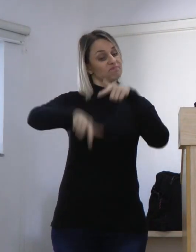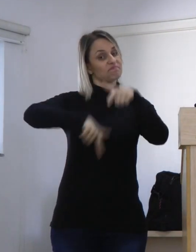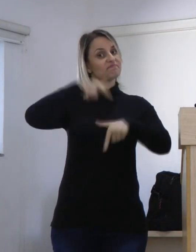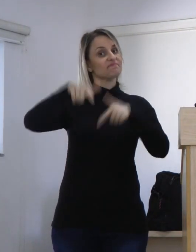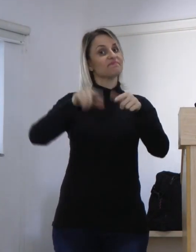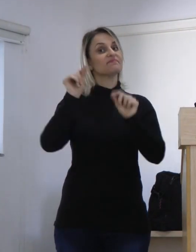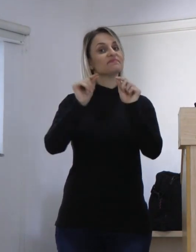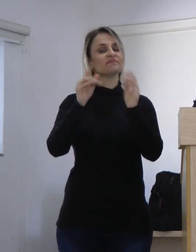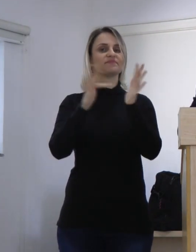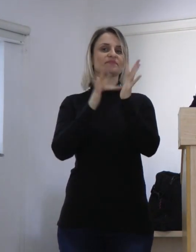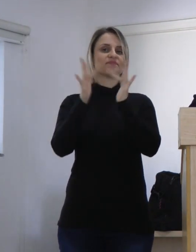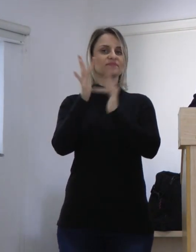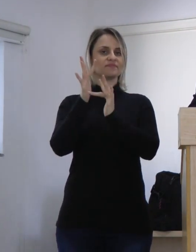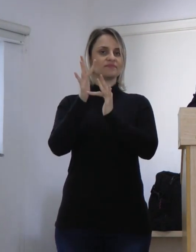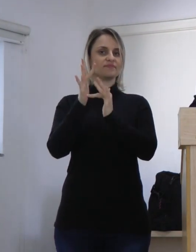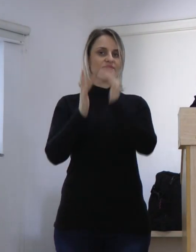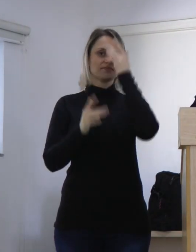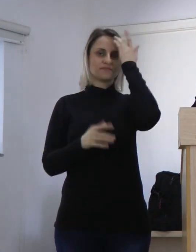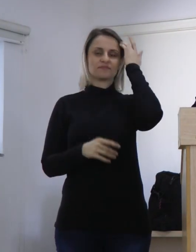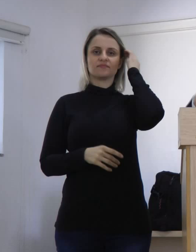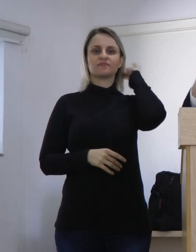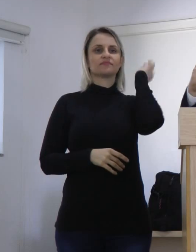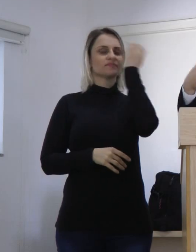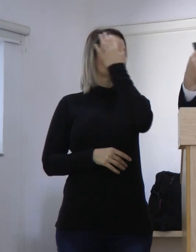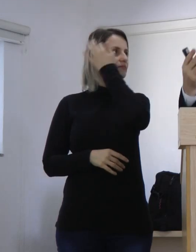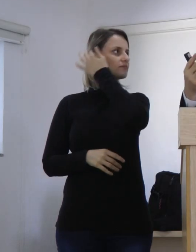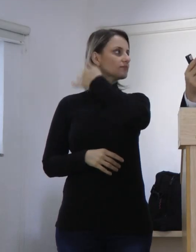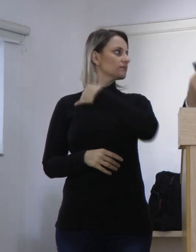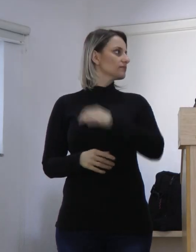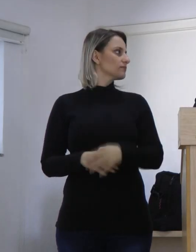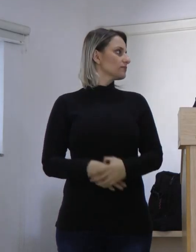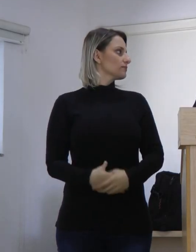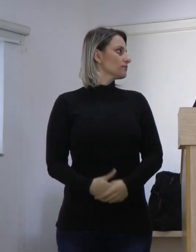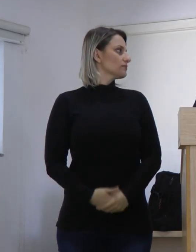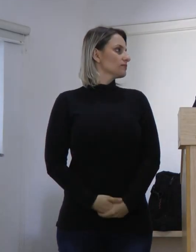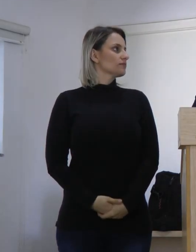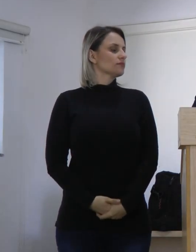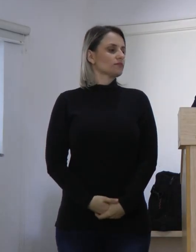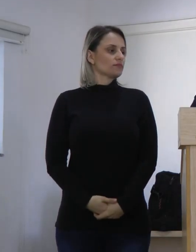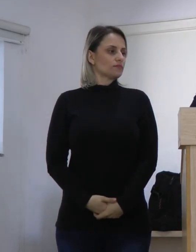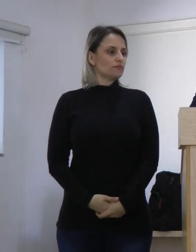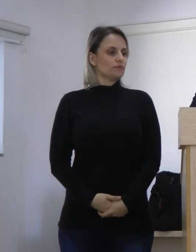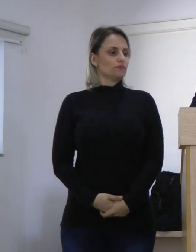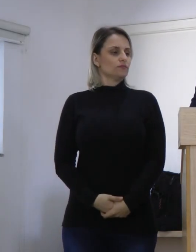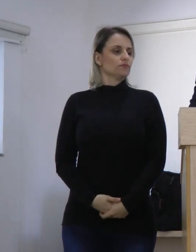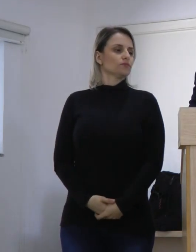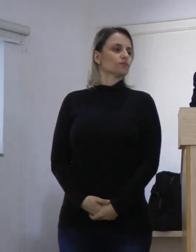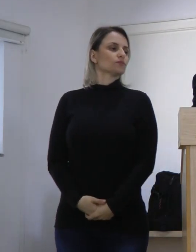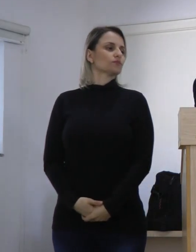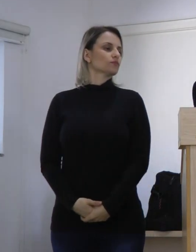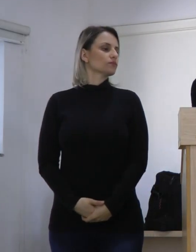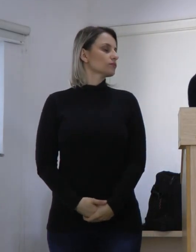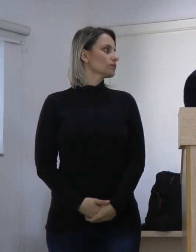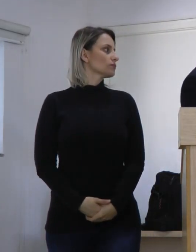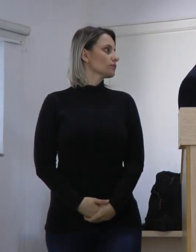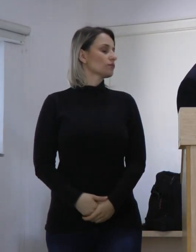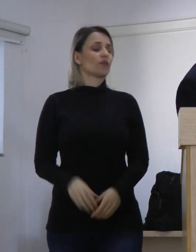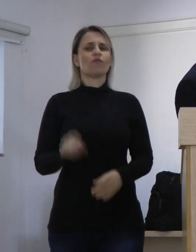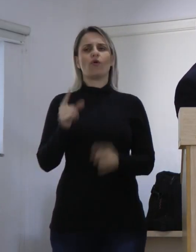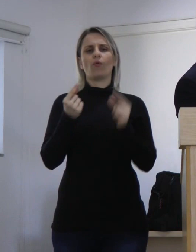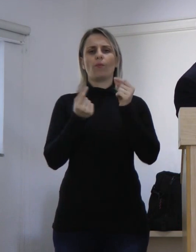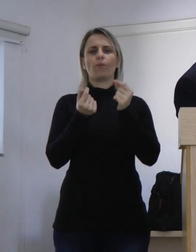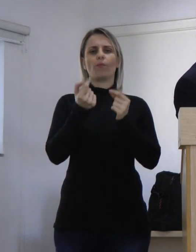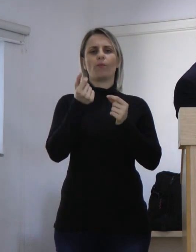Jesus. Eu vou pular alguns slides para não ficar muito cansativo e muito tarde para vocês, tá bom? Alguns